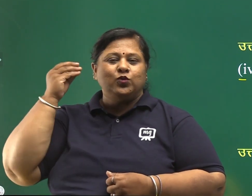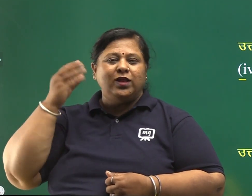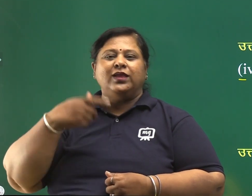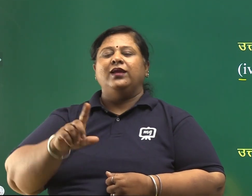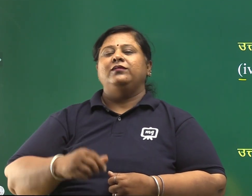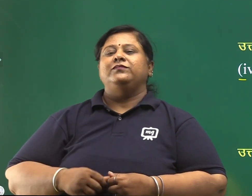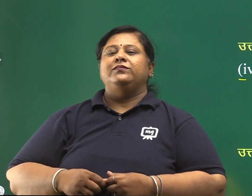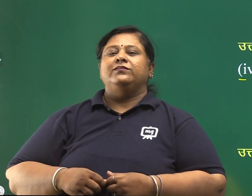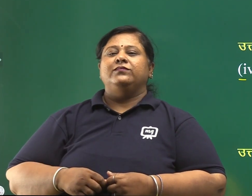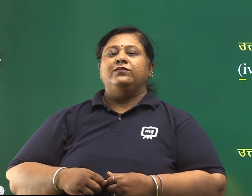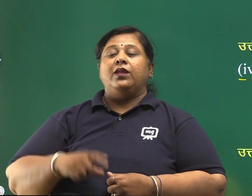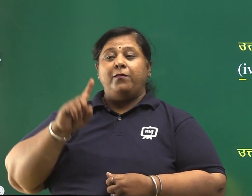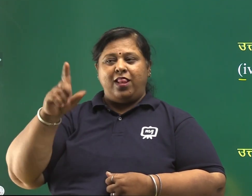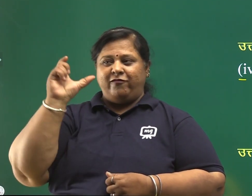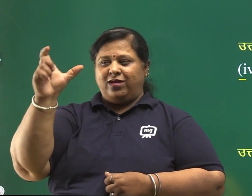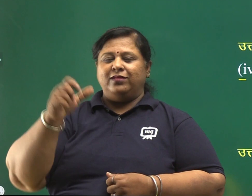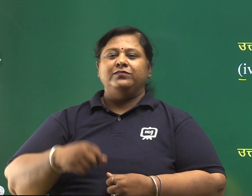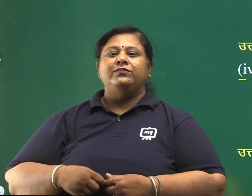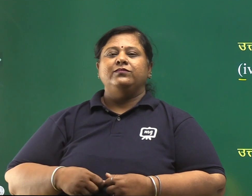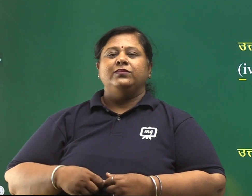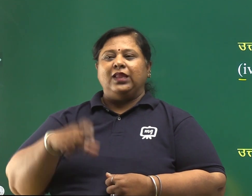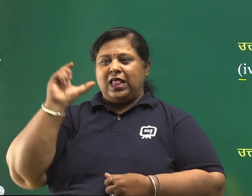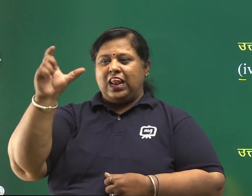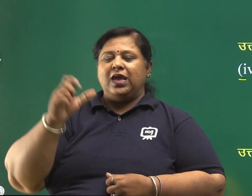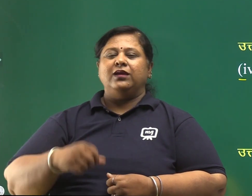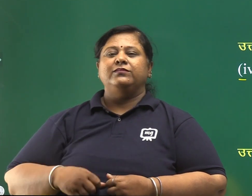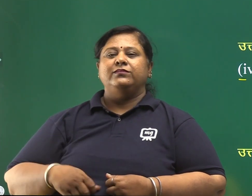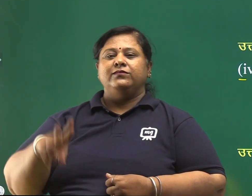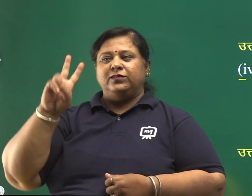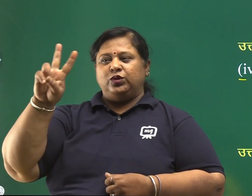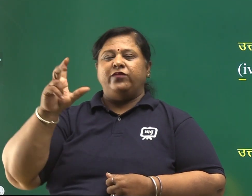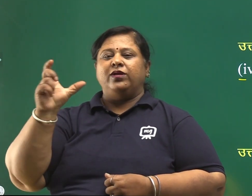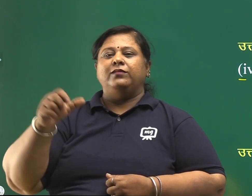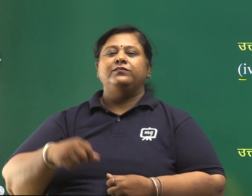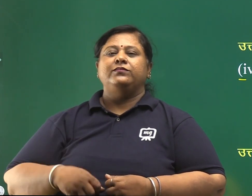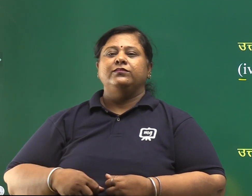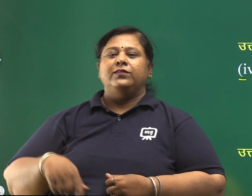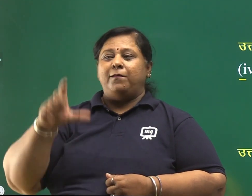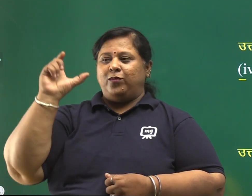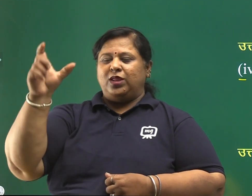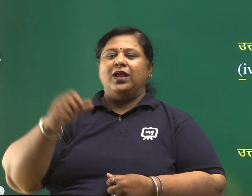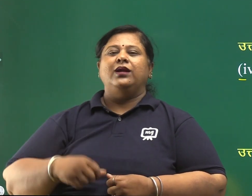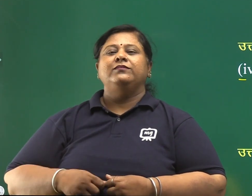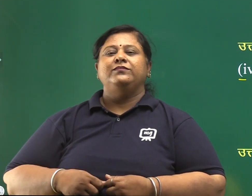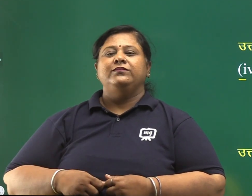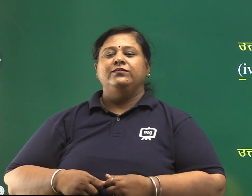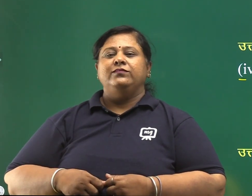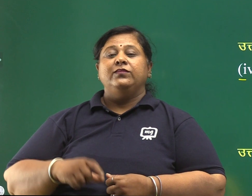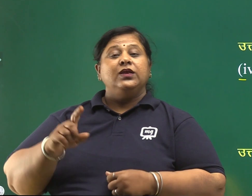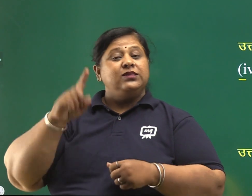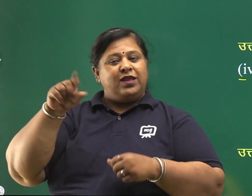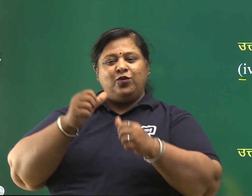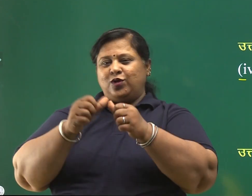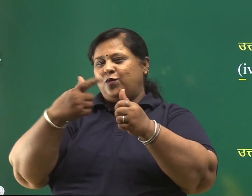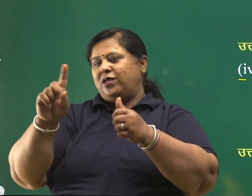हैं। पहला विकल्प दिल्ली और दूसरा विकल्प बुंदेलखंड। सही उत्तर